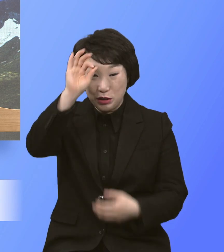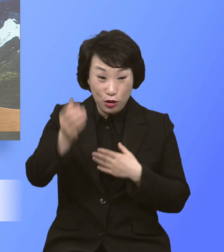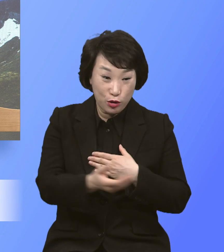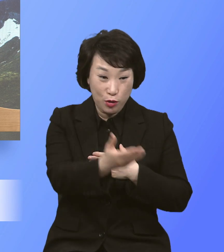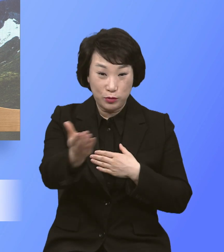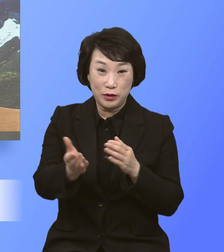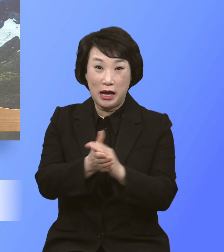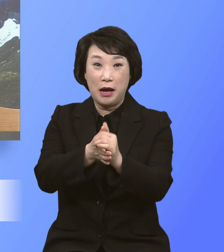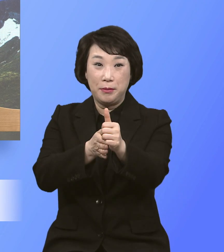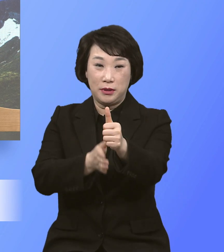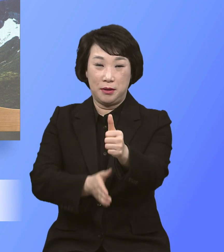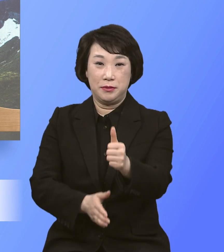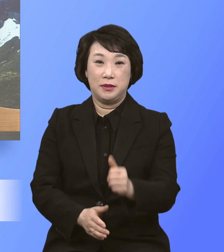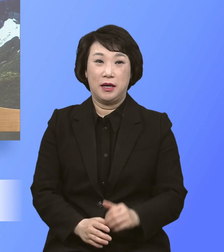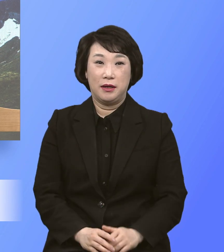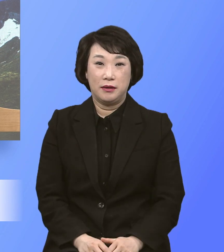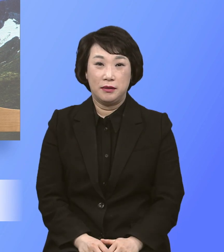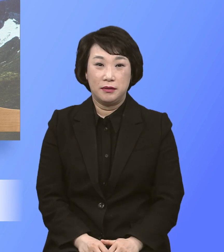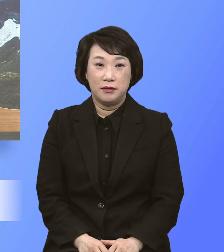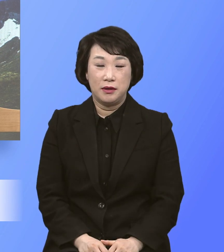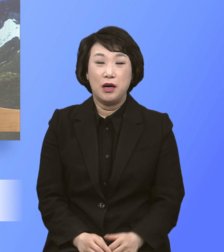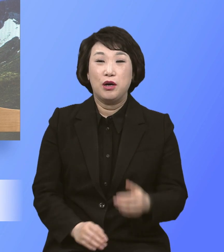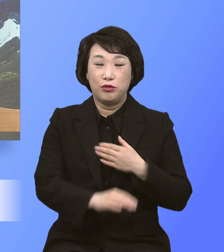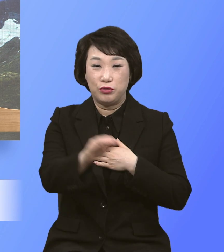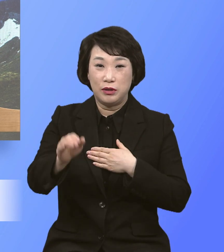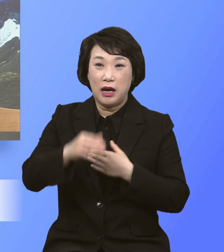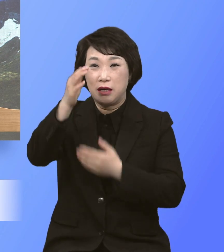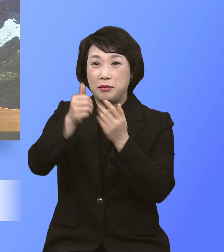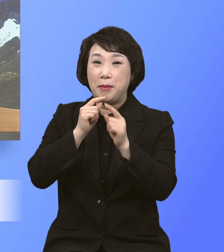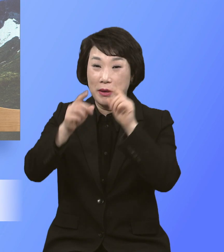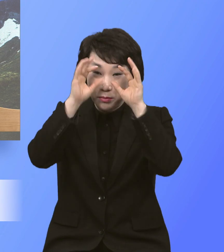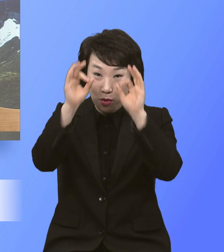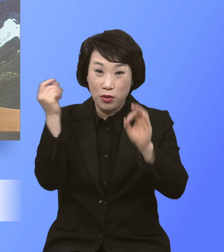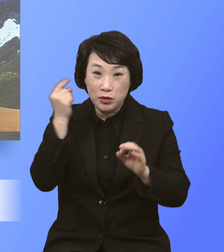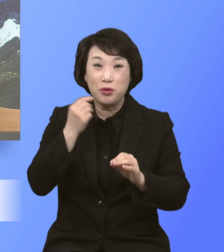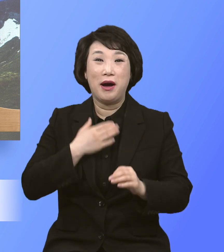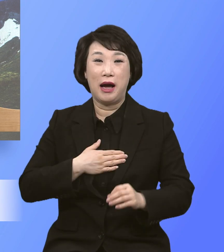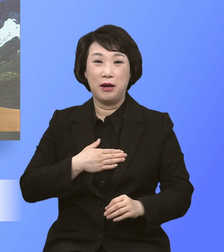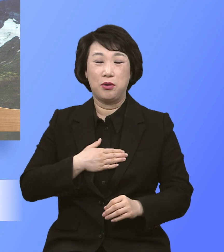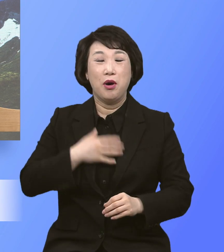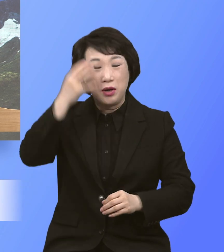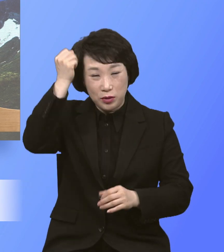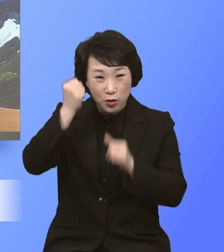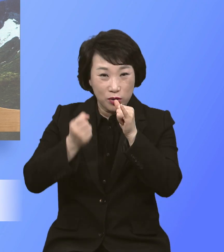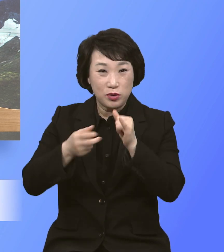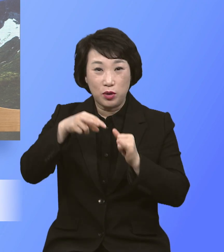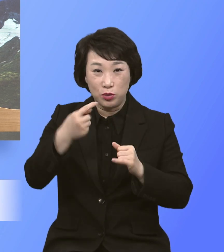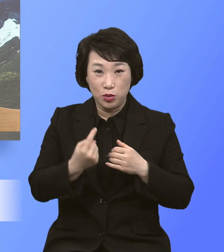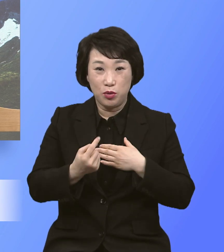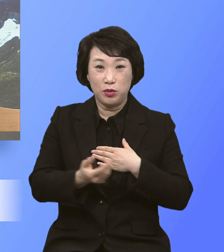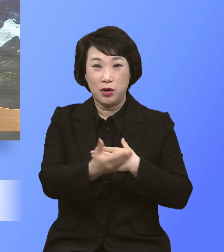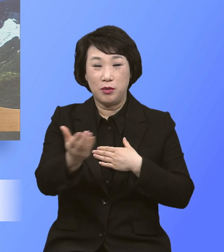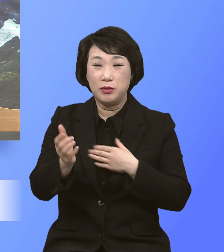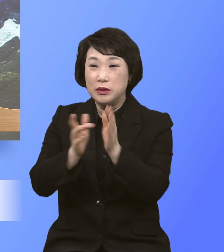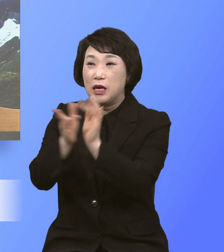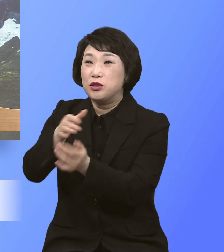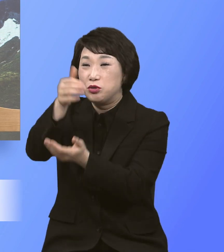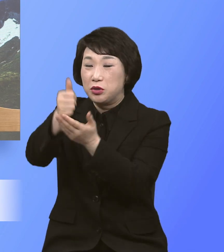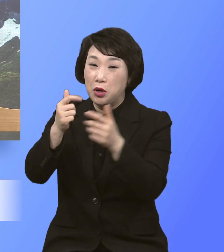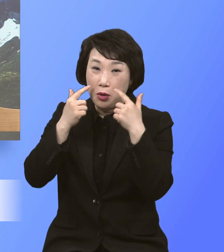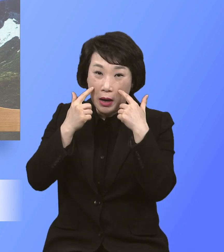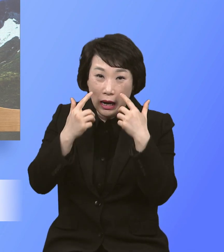인정하시면 아멘 합시다. 우리가 하나님 말씀을 듣고 알고 애우고 있어도 예수